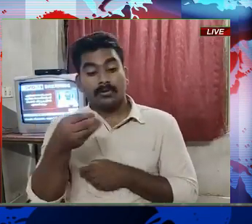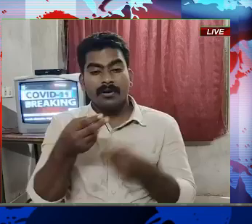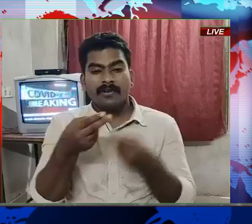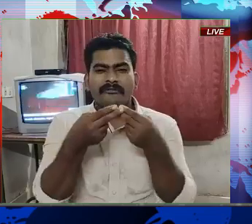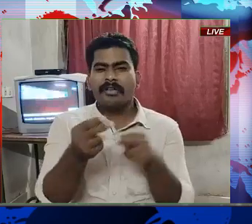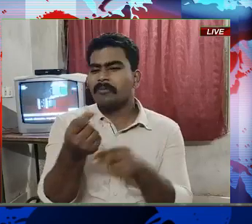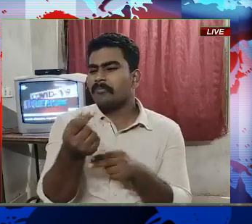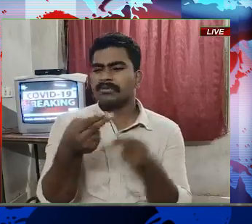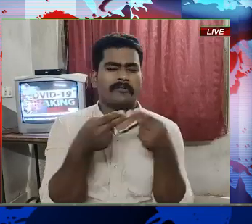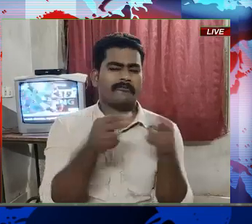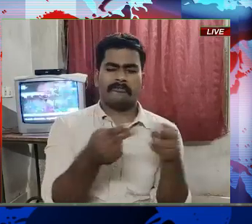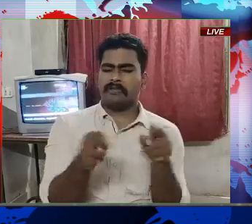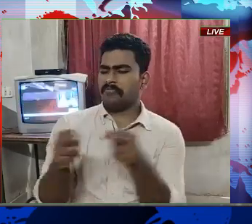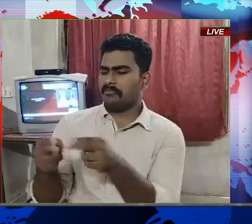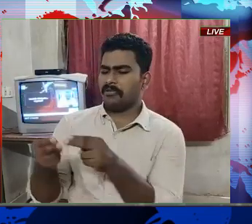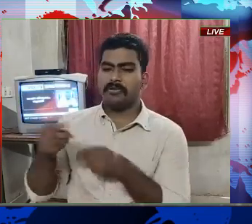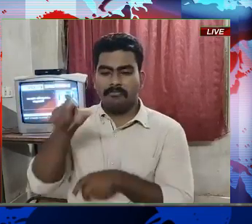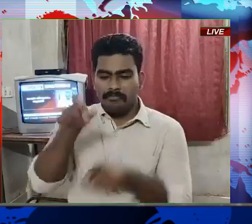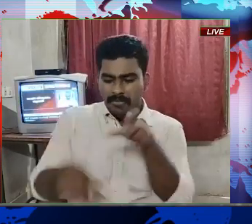റോഡ് ബ്ലോക്ക് ചെയ്ത്